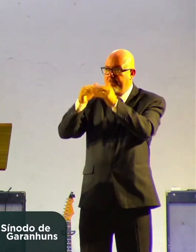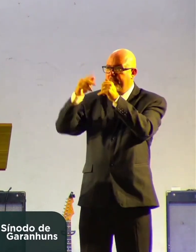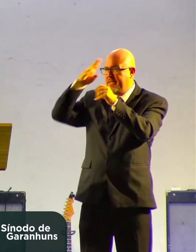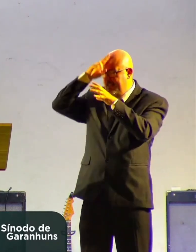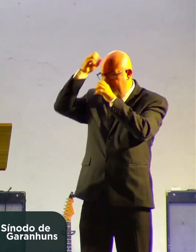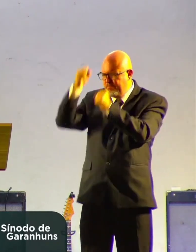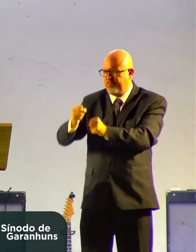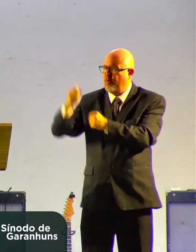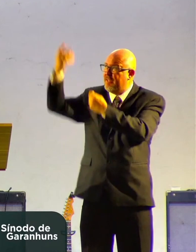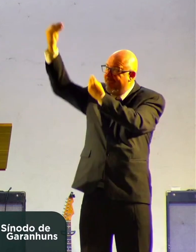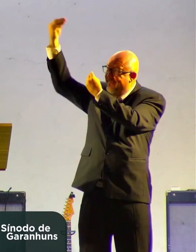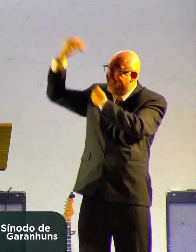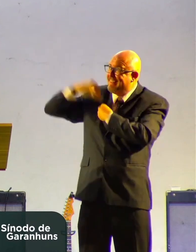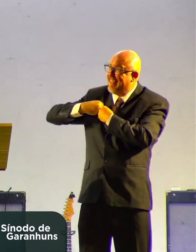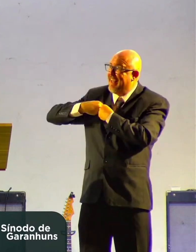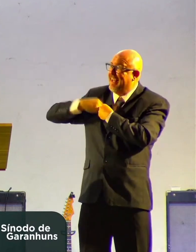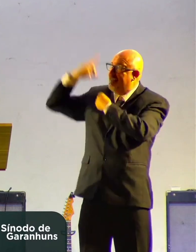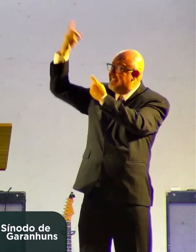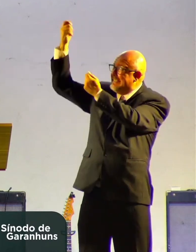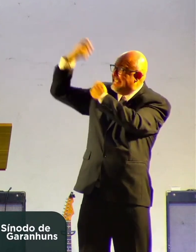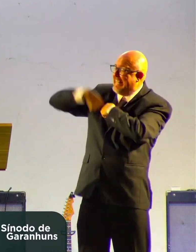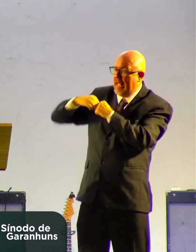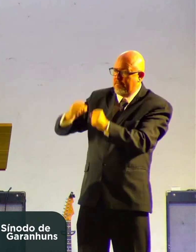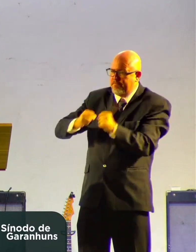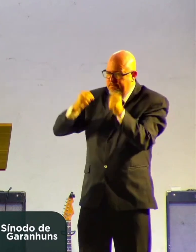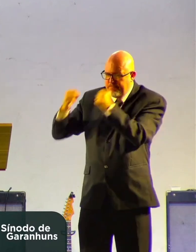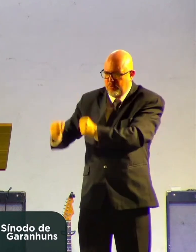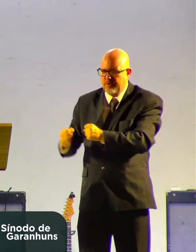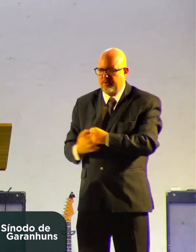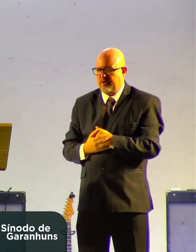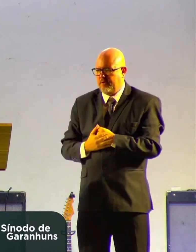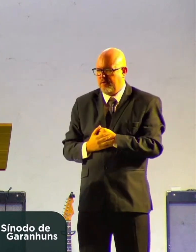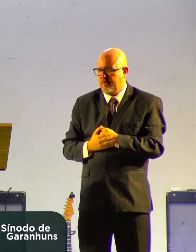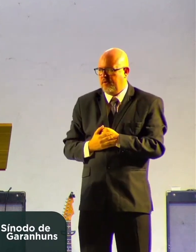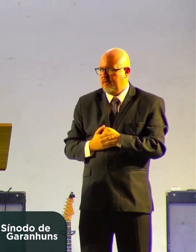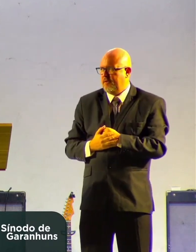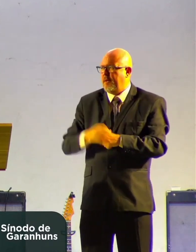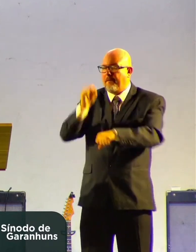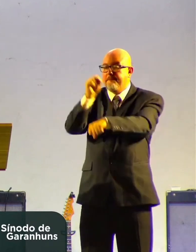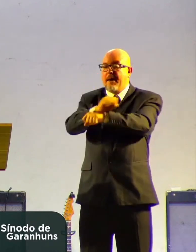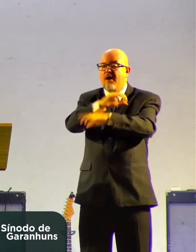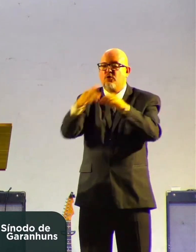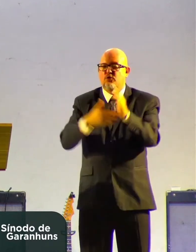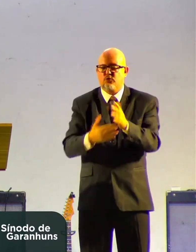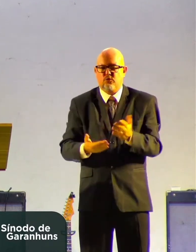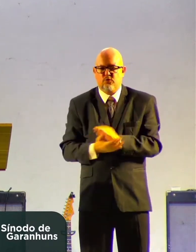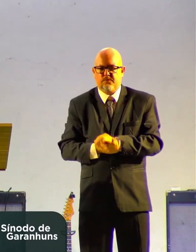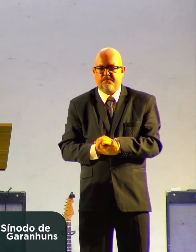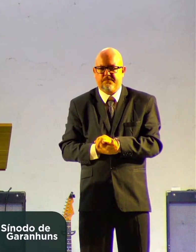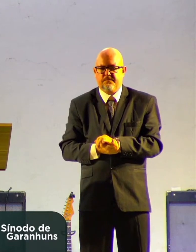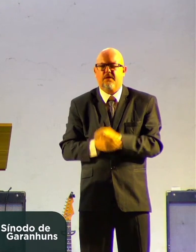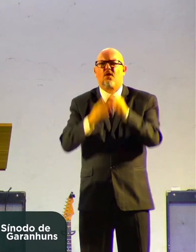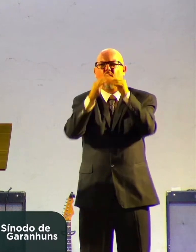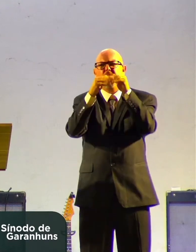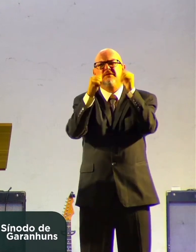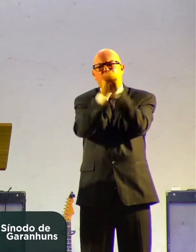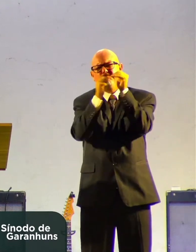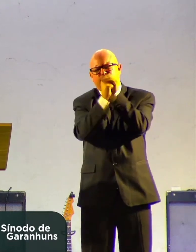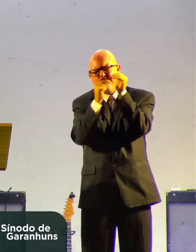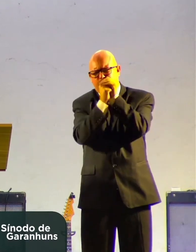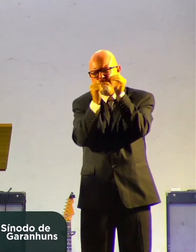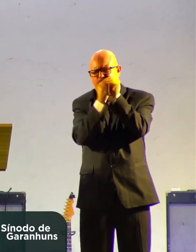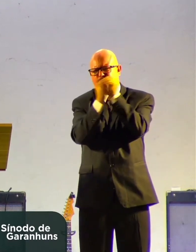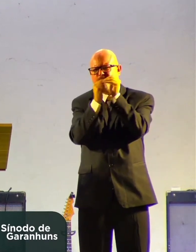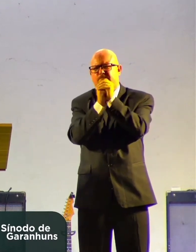poder, você precisa ser revestido de poder. E eles pararam tudo, e começaram a orar,